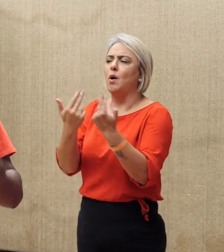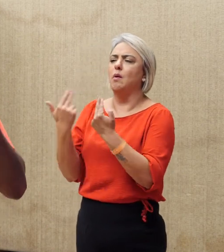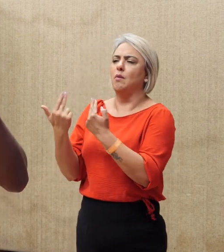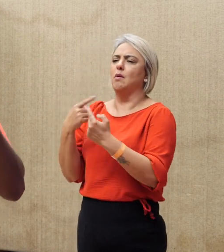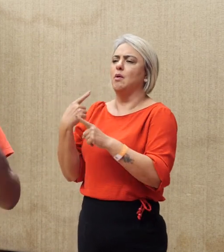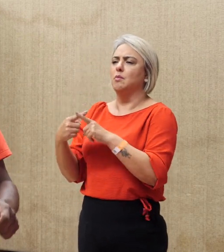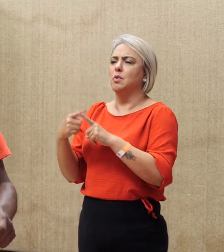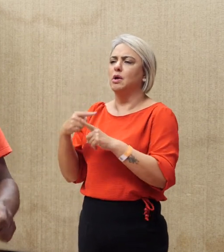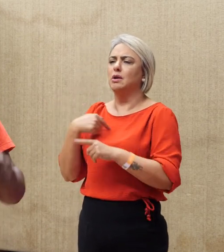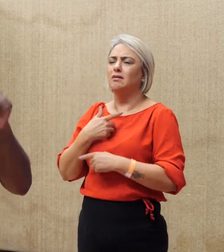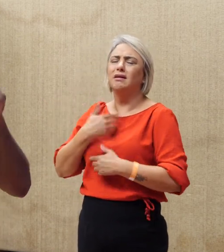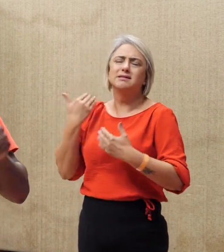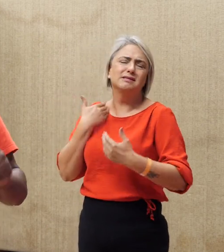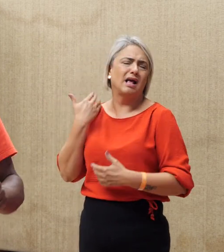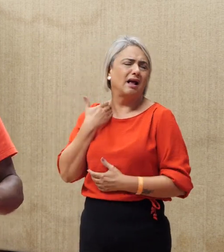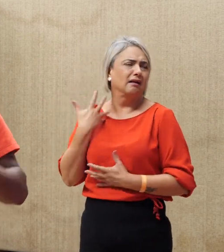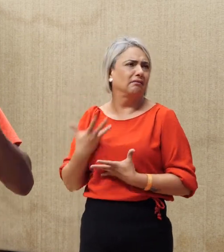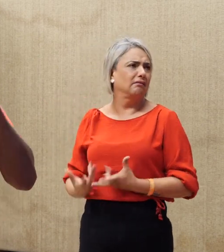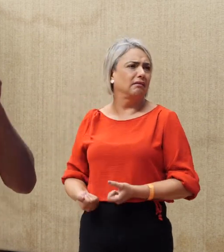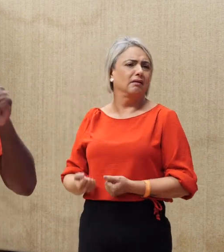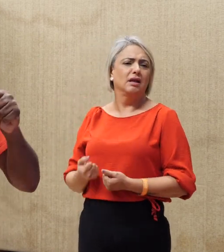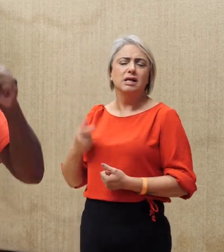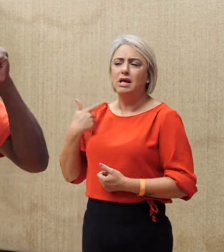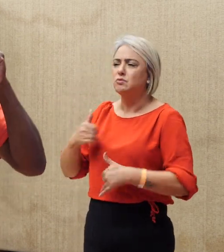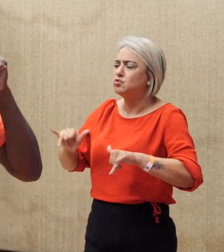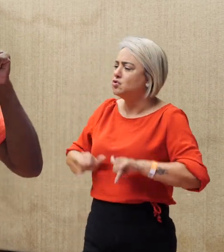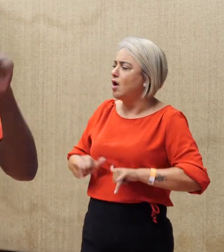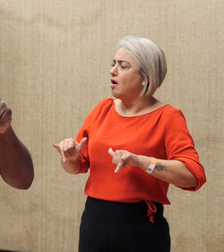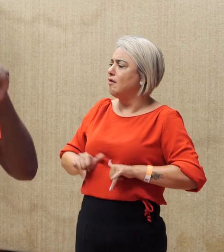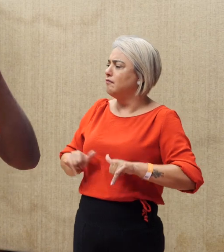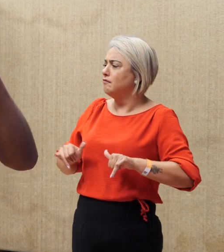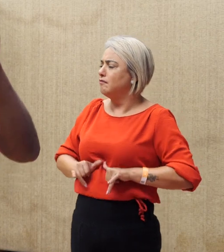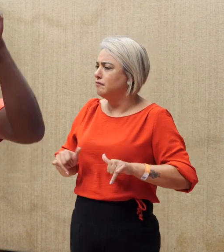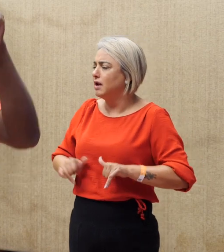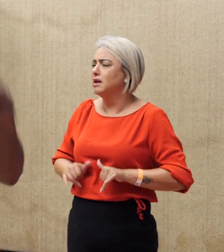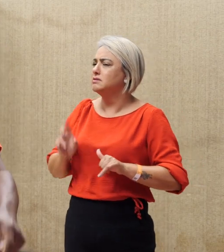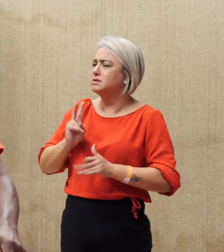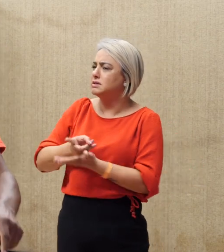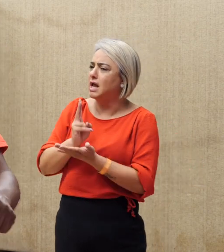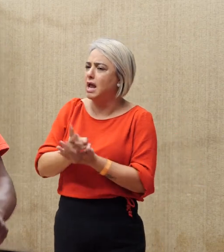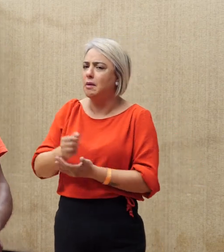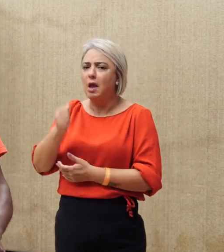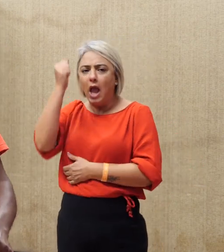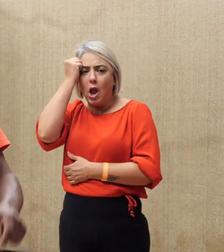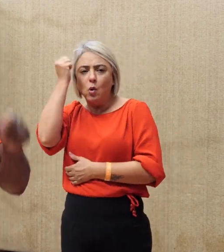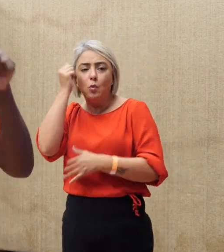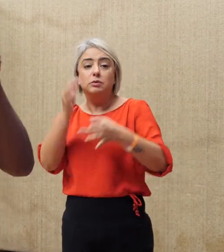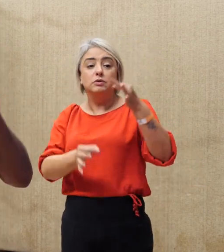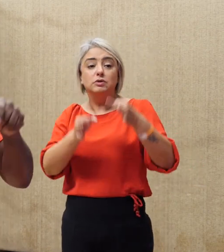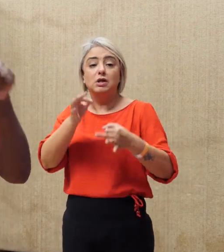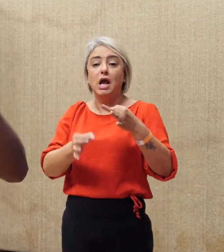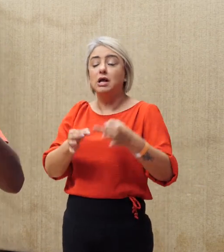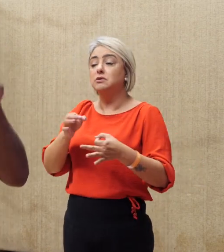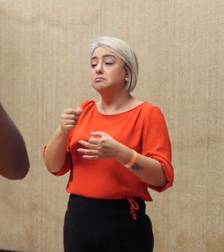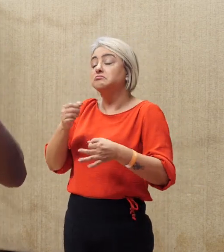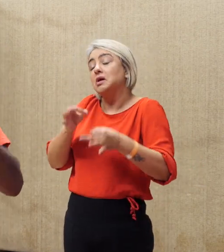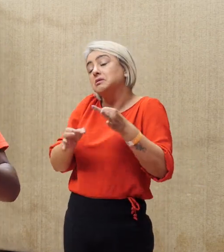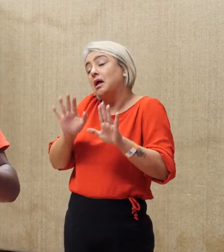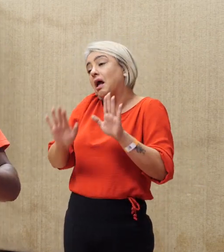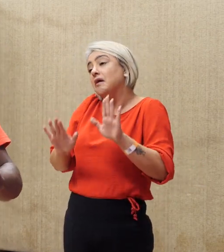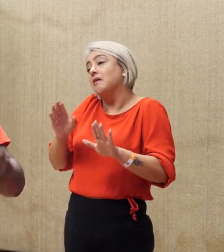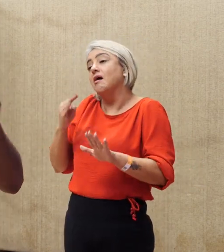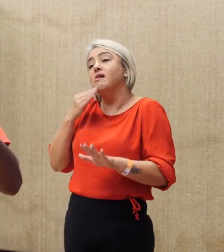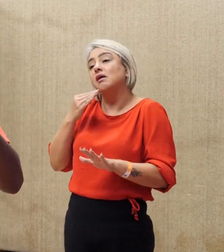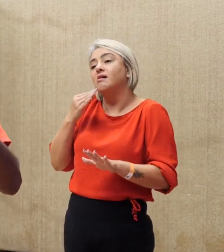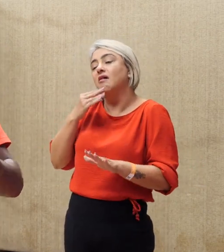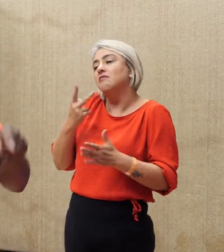porque nós estamos fartos de estar colocando a mão diretamente a culpa na justiça, e a justiça muitas vezes elas